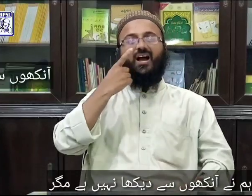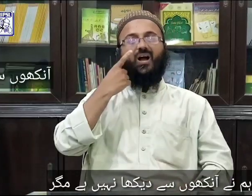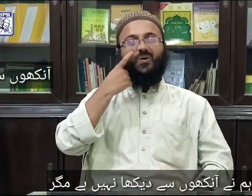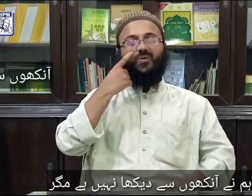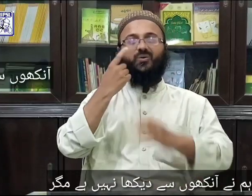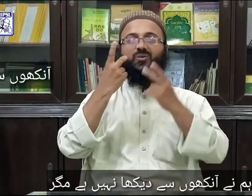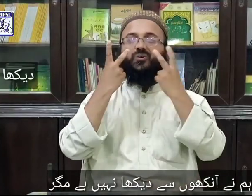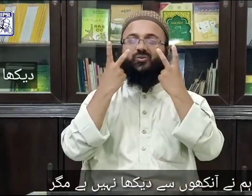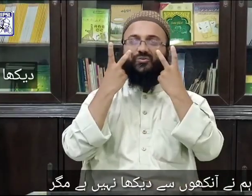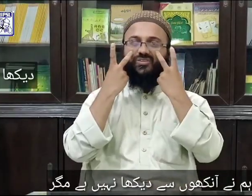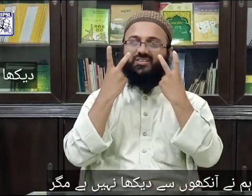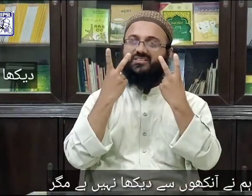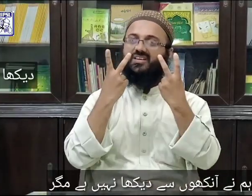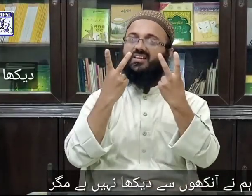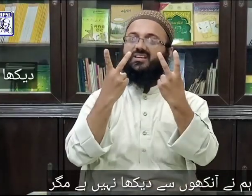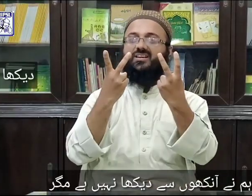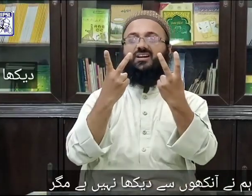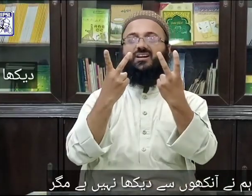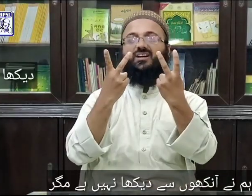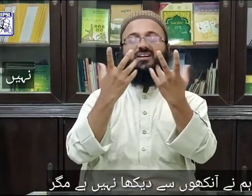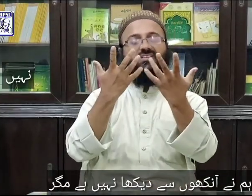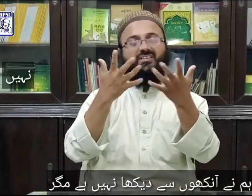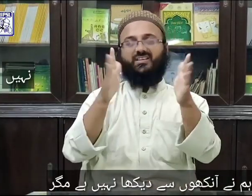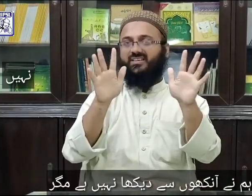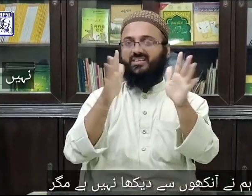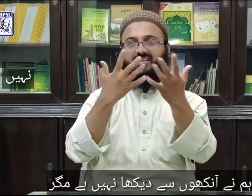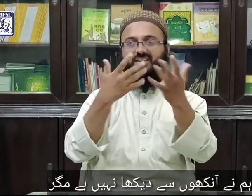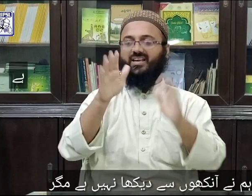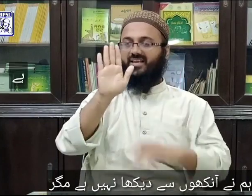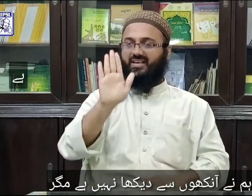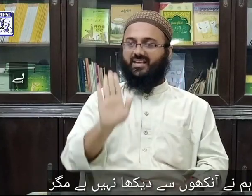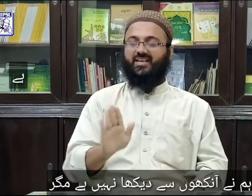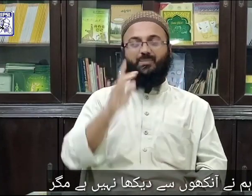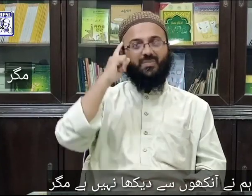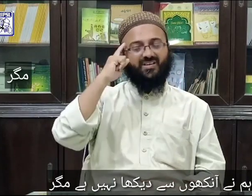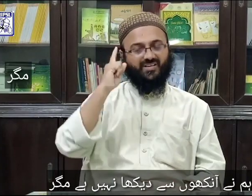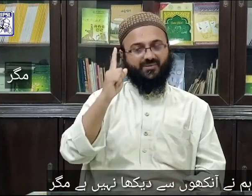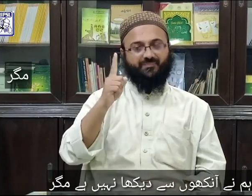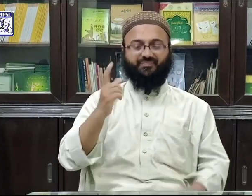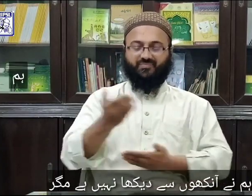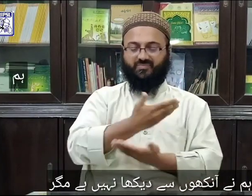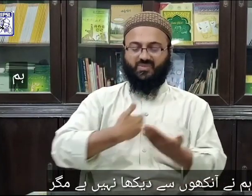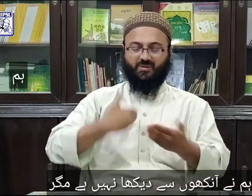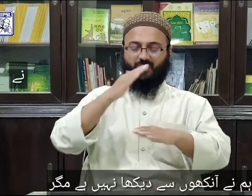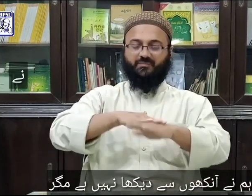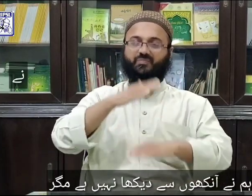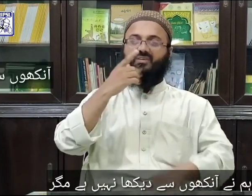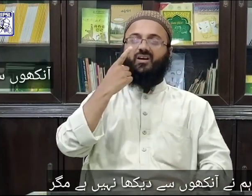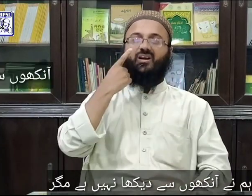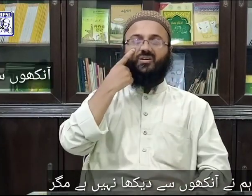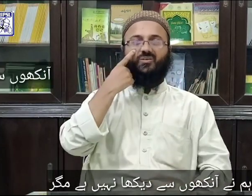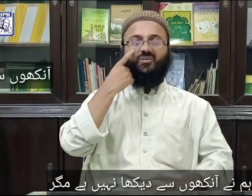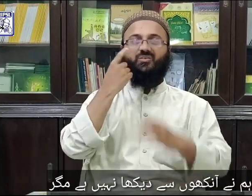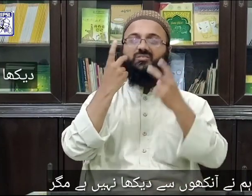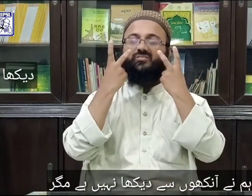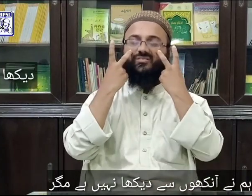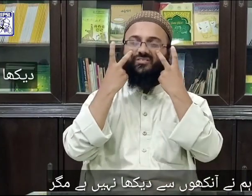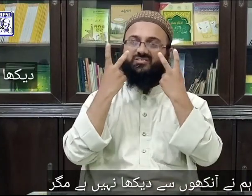آنکھوں سے دیکھا نہیں ہے مگر ہم نے آنکھوں سے